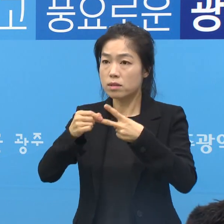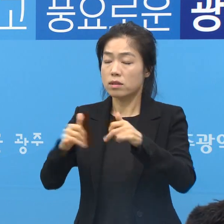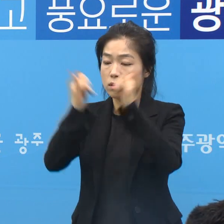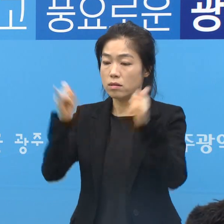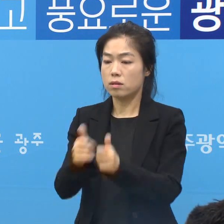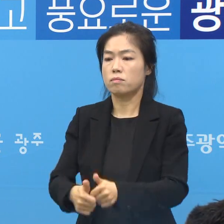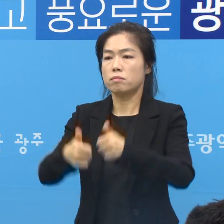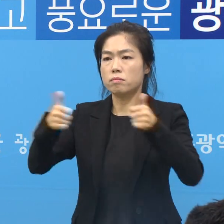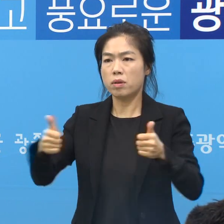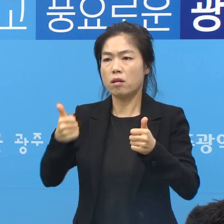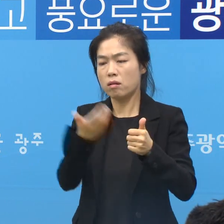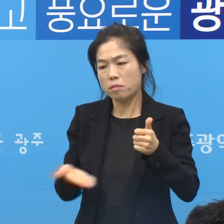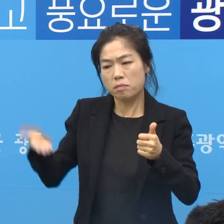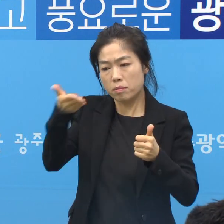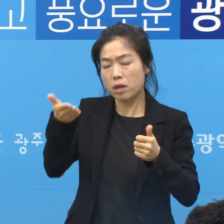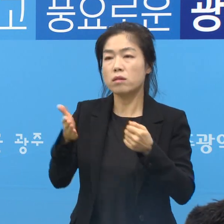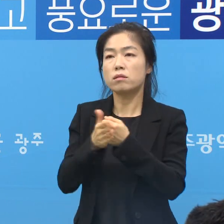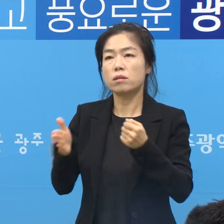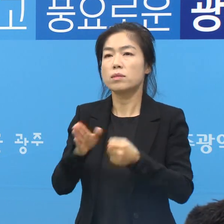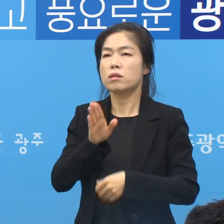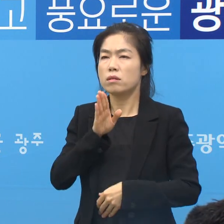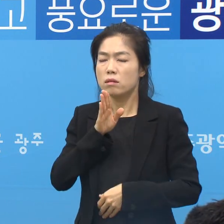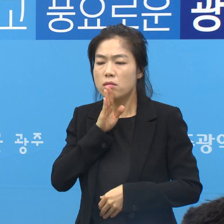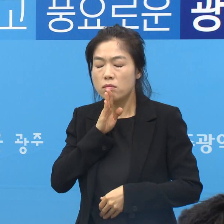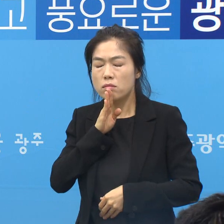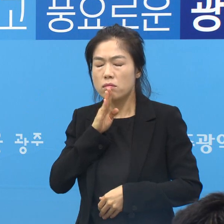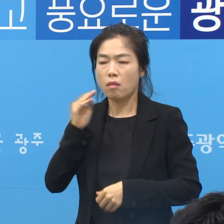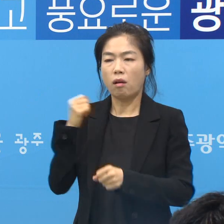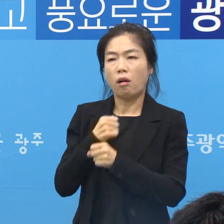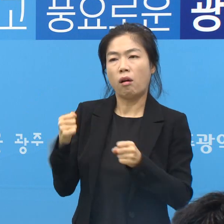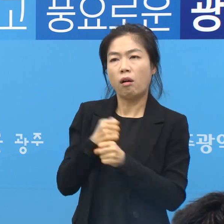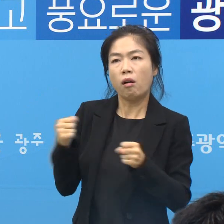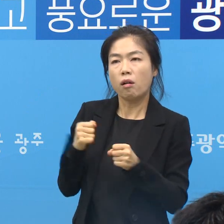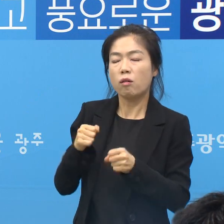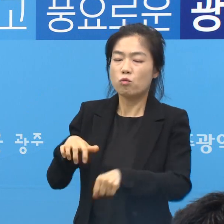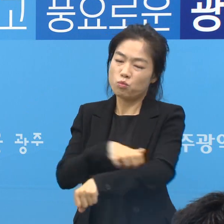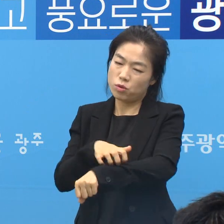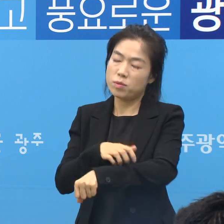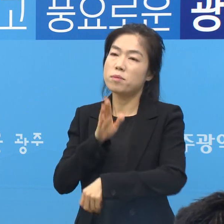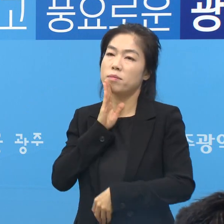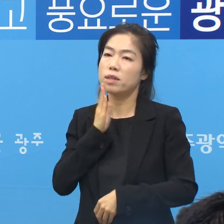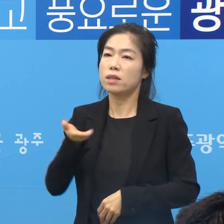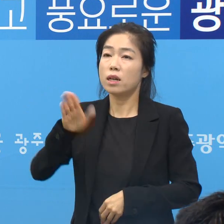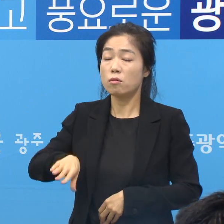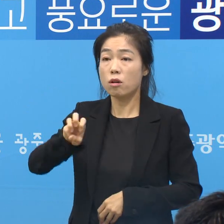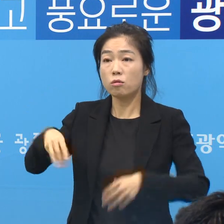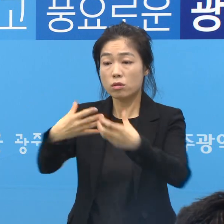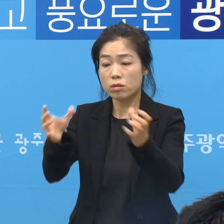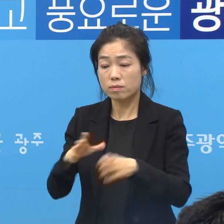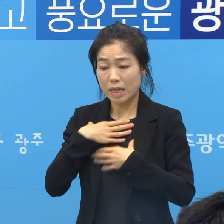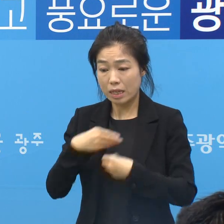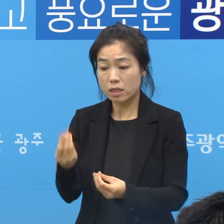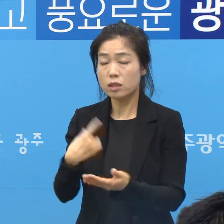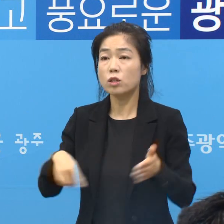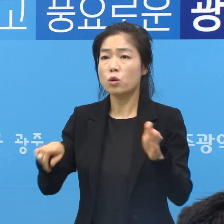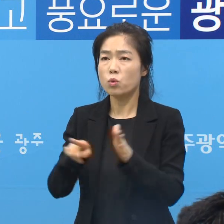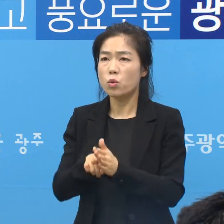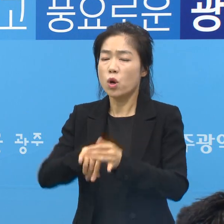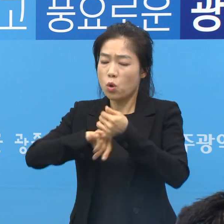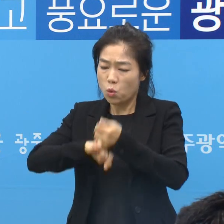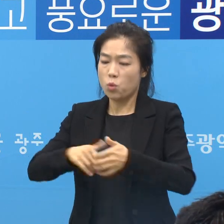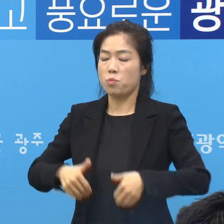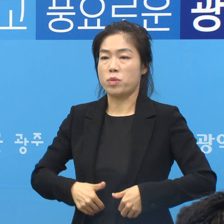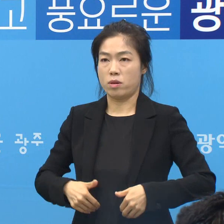사회적 거리두기로 격상하여 매우 당황스럽고 불편하시겠지만 광주 공동체 안전을 위한